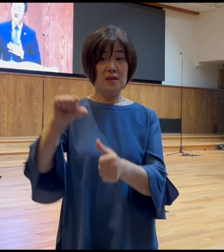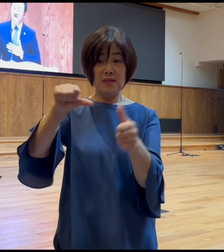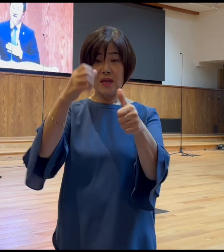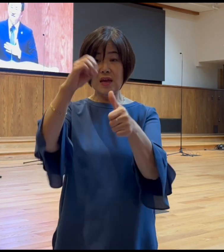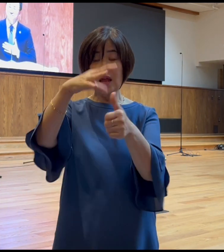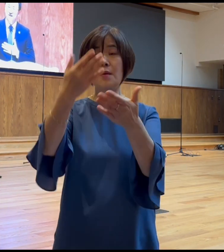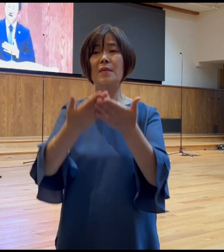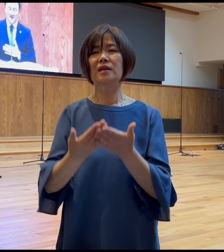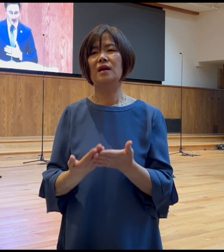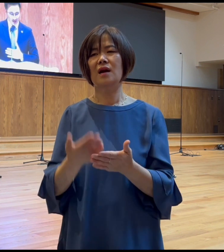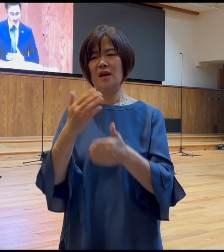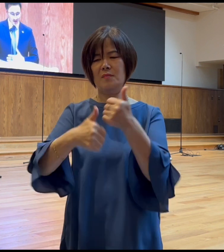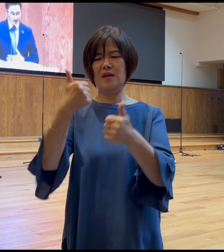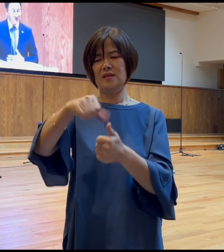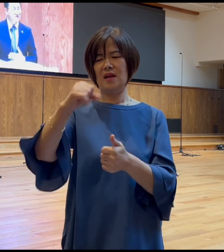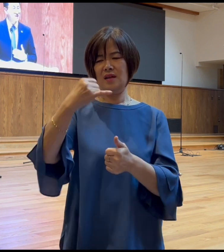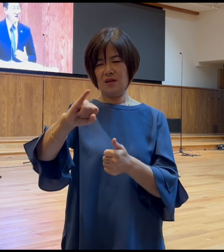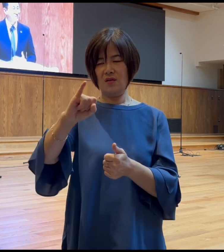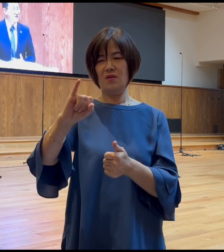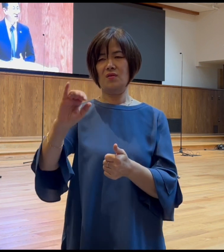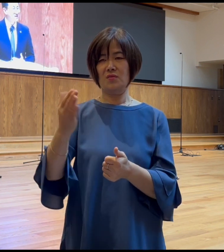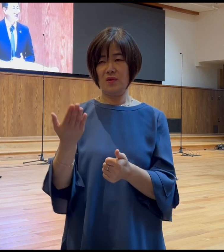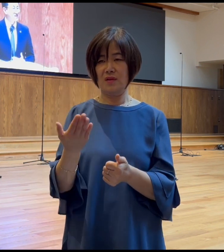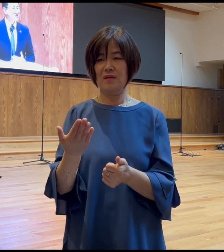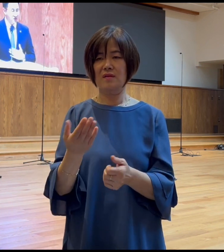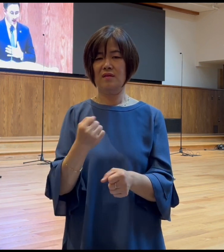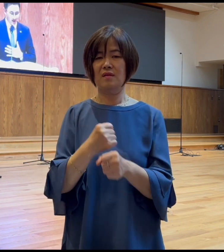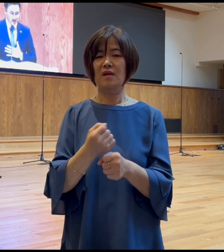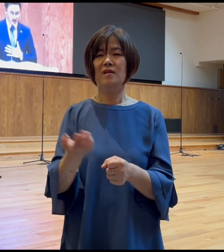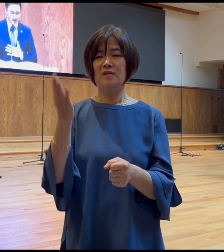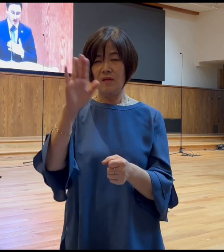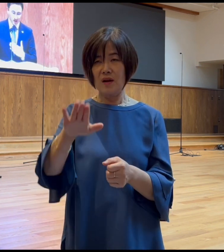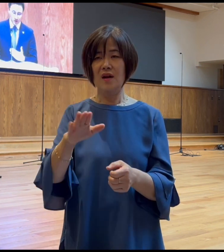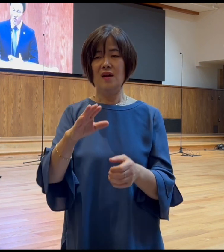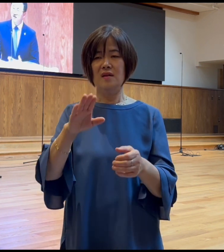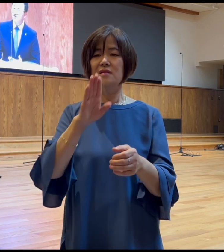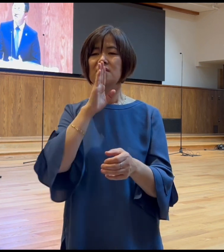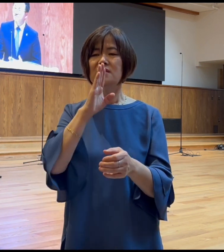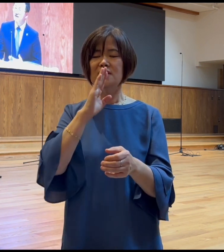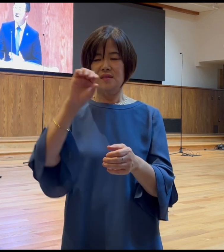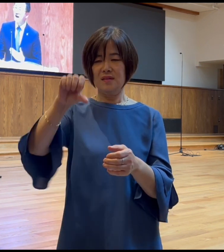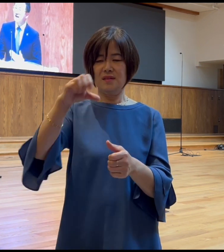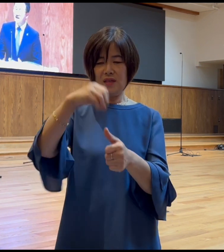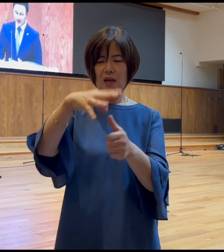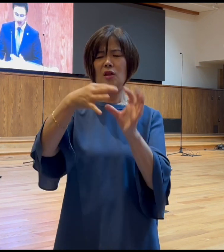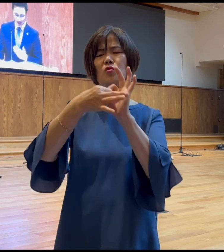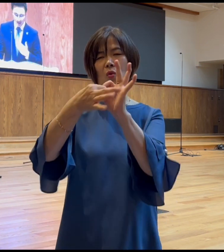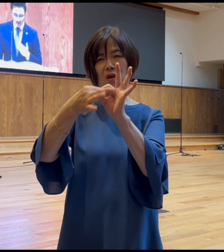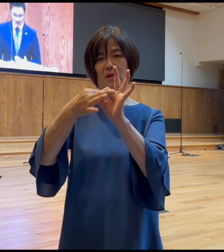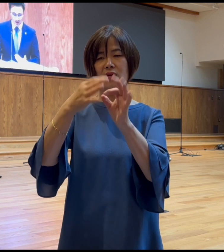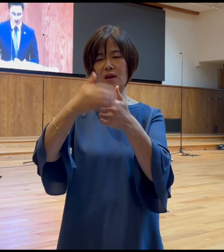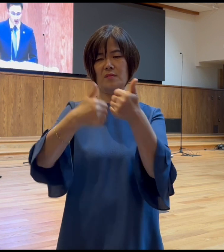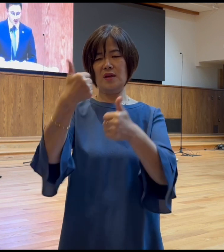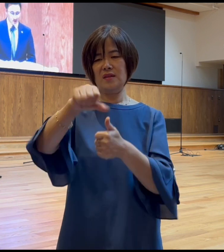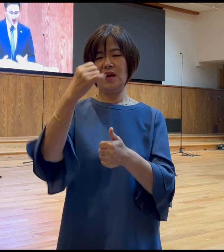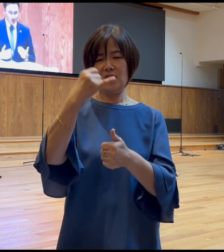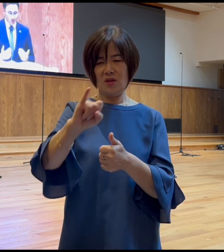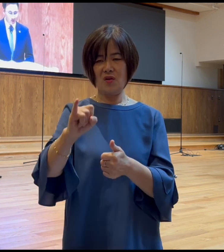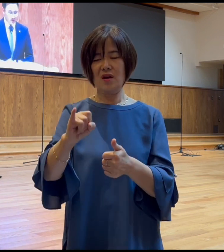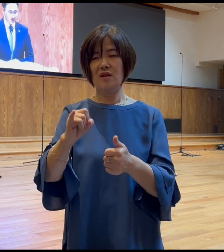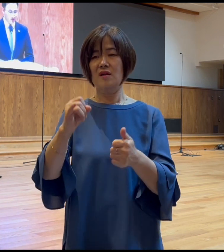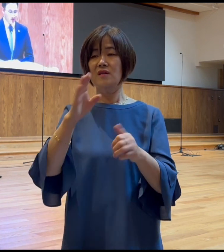세례를 받아야 하나님의 자녀가 되는 것은 아닙니다. 그러나 세례를 통해서 하나님의 자녀라는